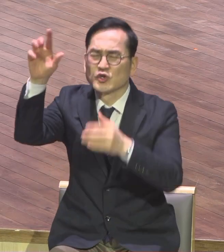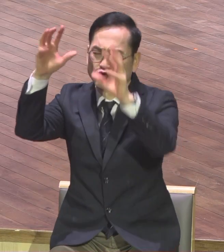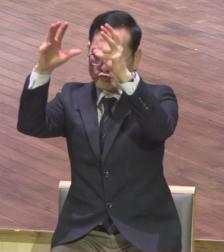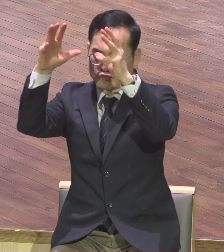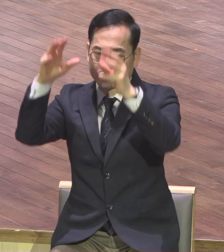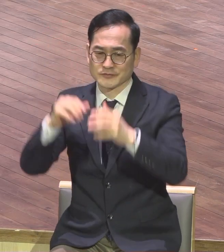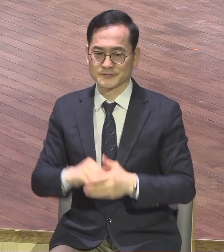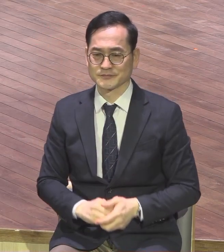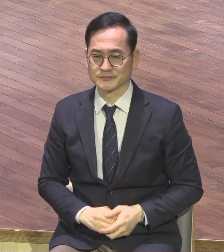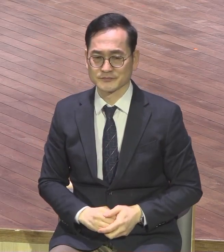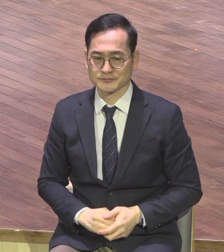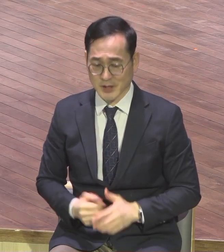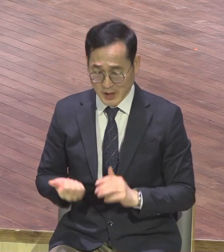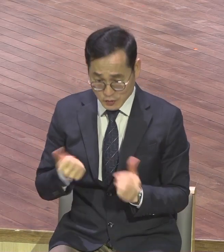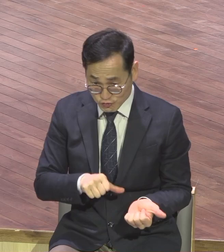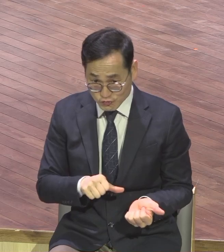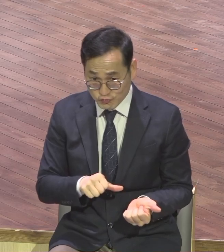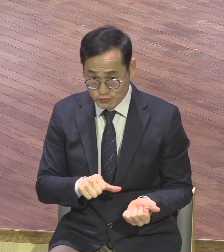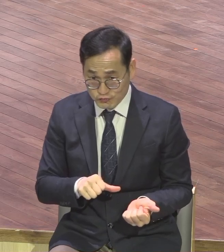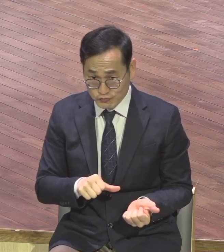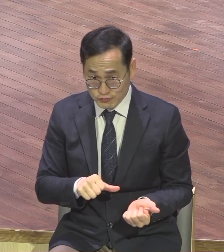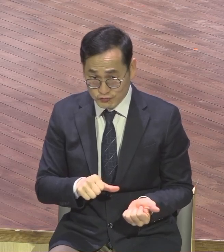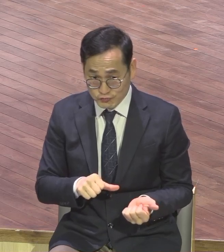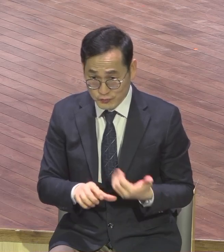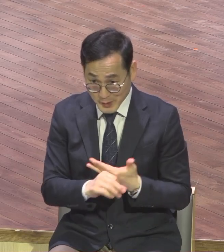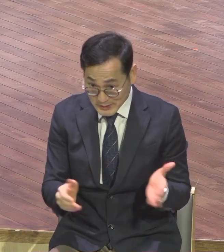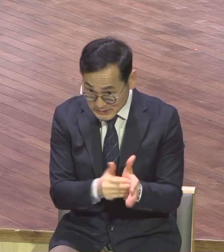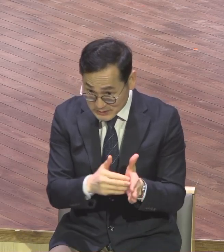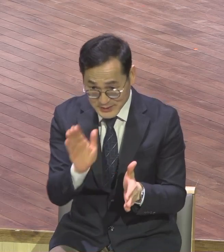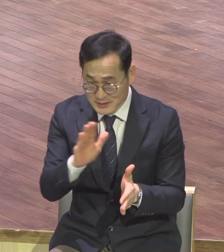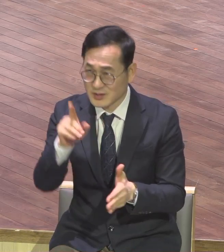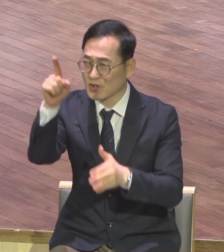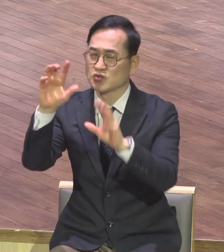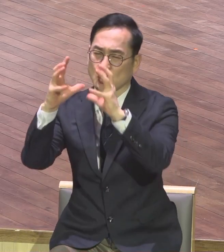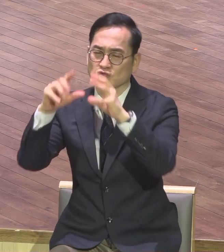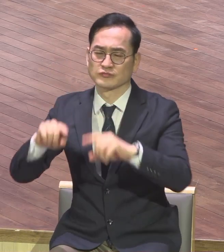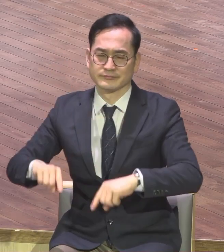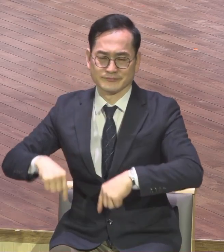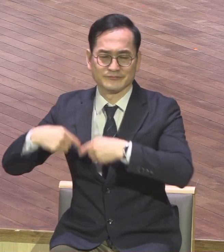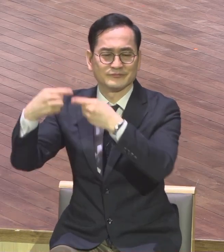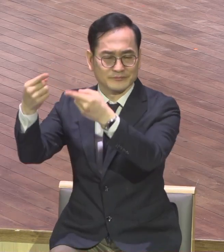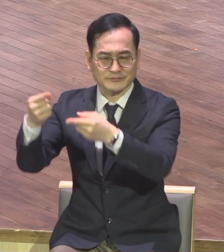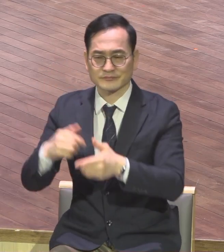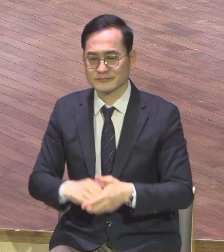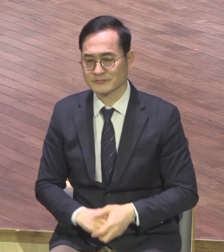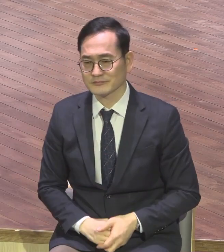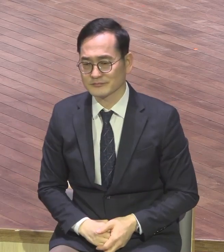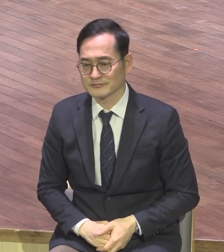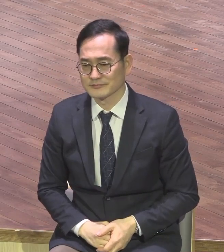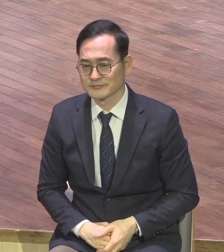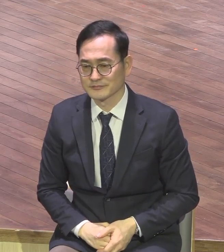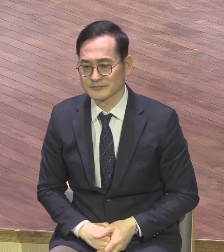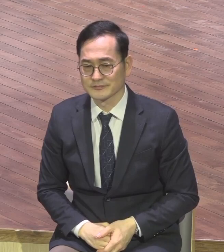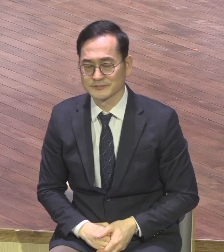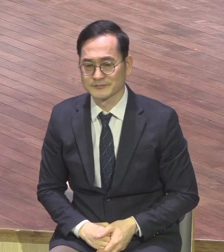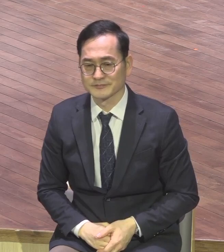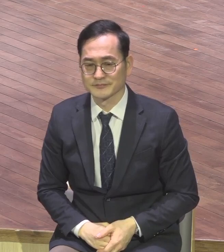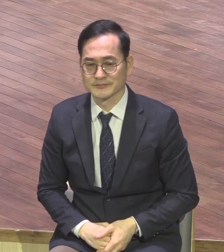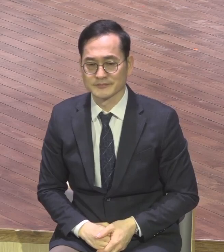죽어도 죽음도 상관없다. 죽으면 천국 더 좋은 데 간다. 더 좋은 거예요. 천국으로 바로 이민 가버린다. 아멘.